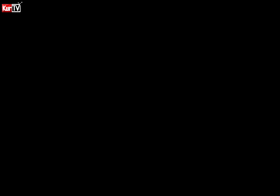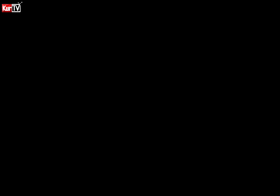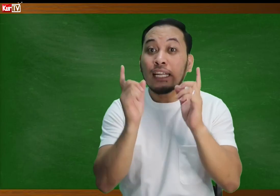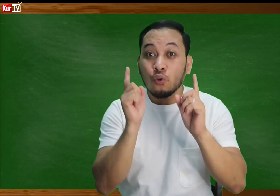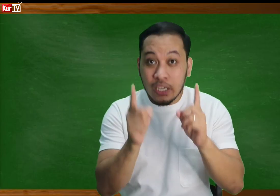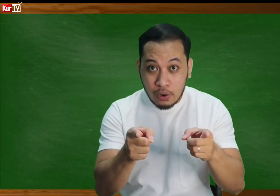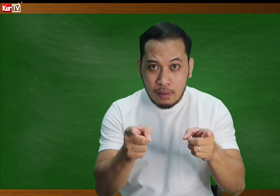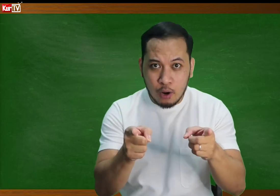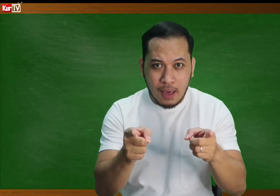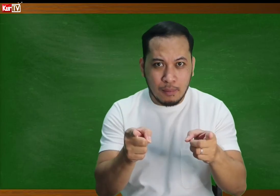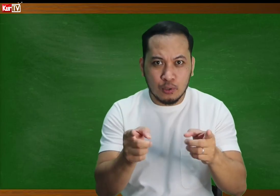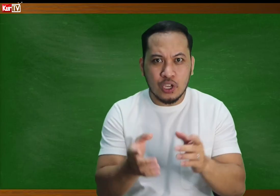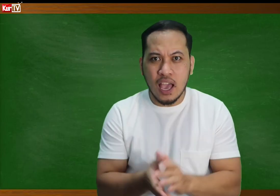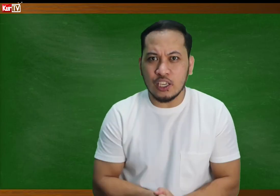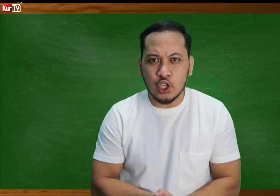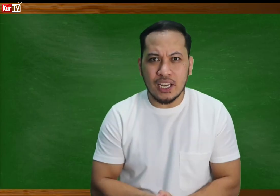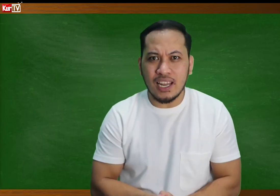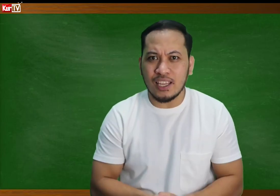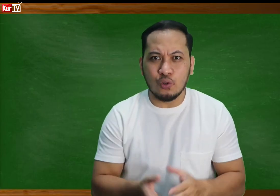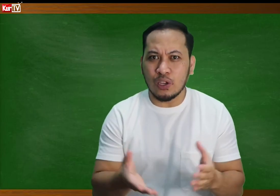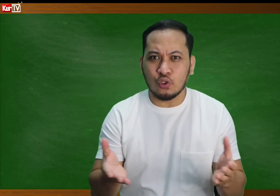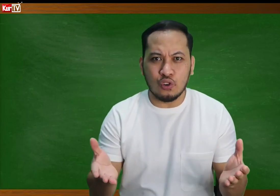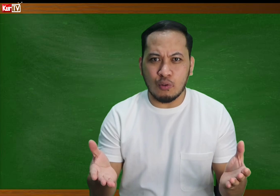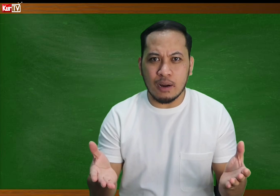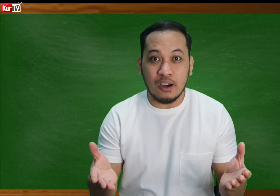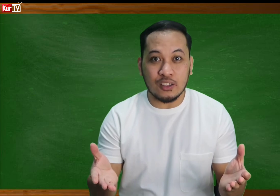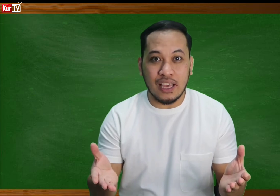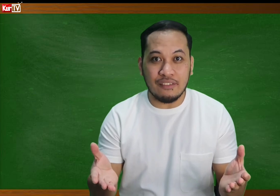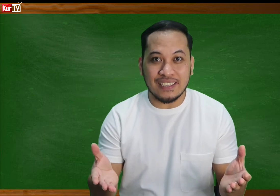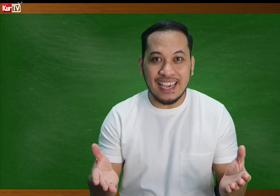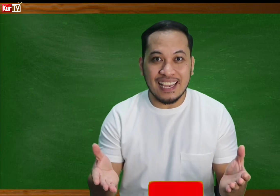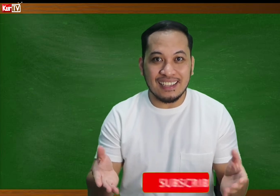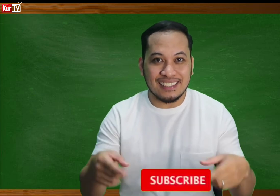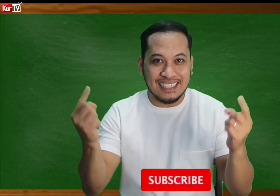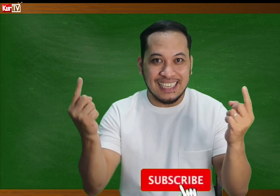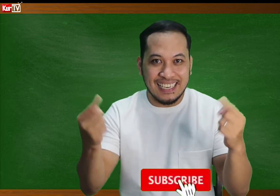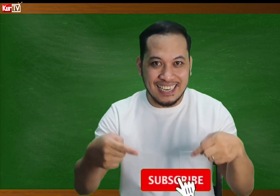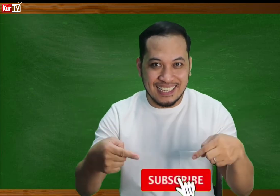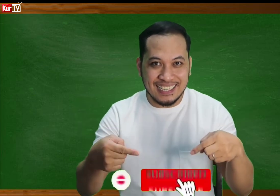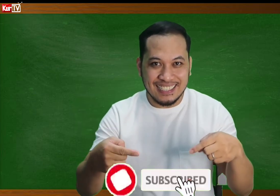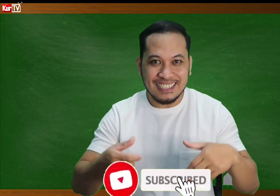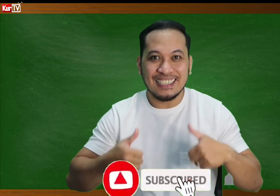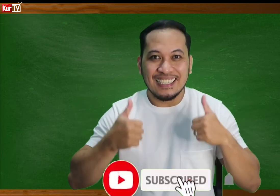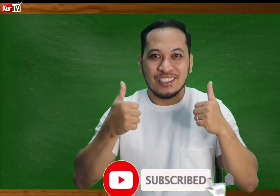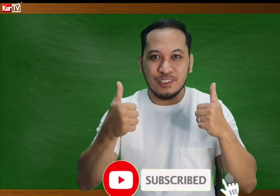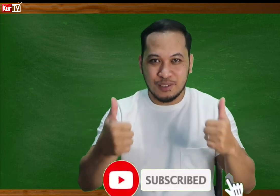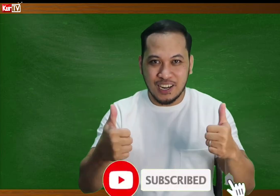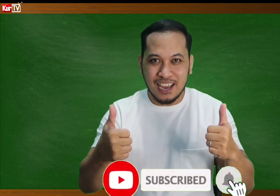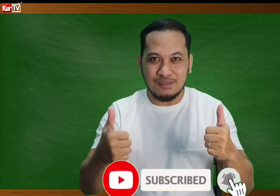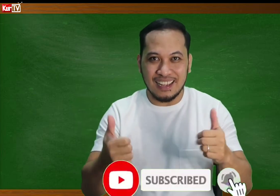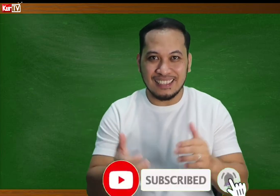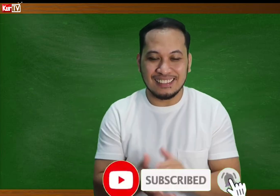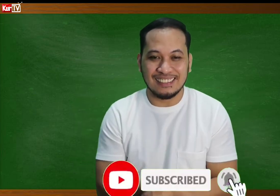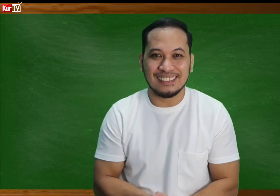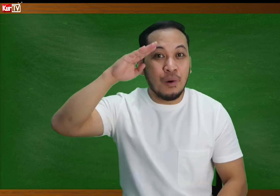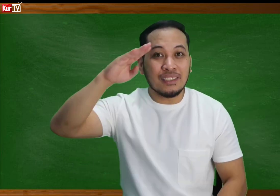At kung ikaw ay bago pa lamang po sa ating channel and you want to know more about the FSL, just click here to subscribe. What's